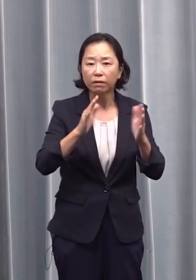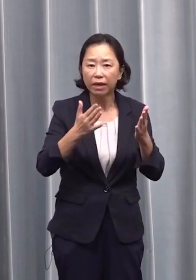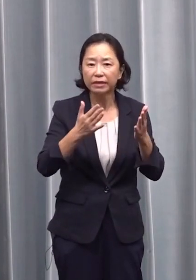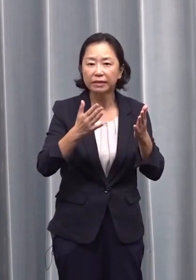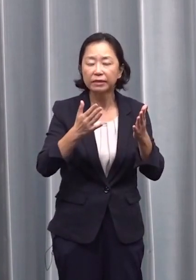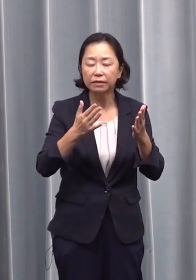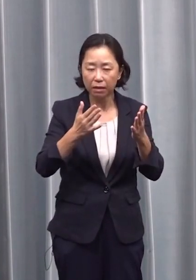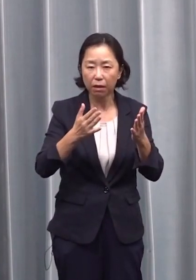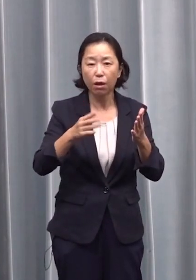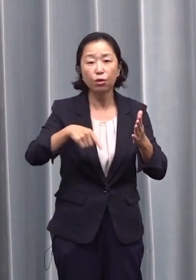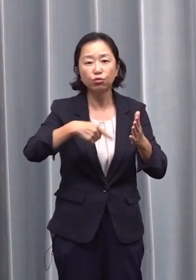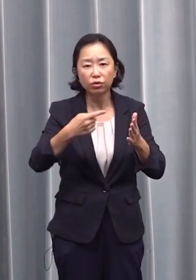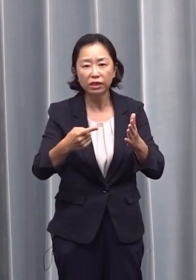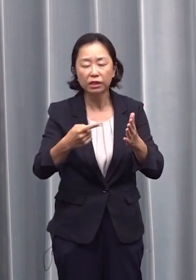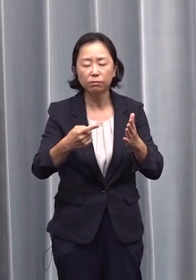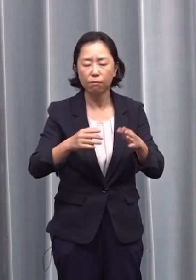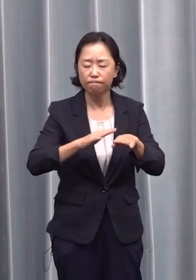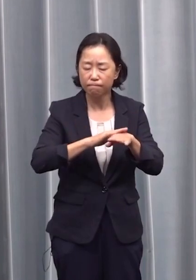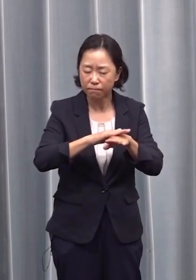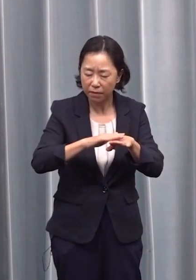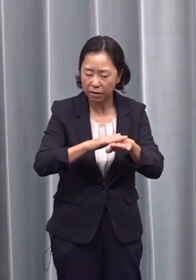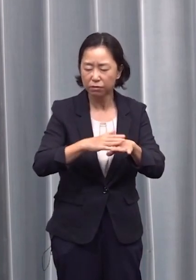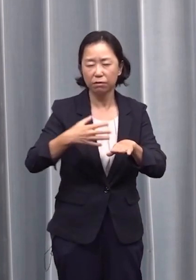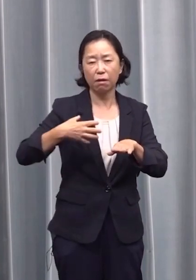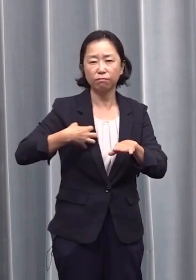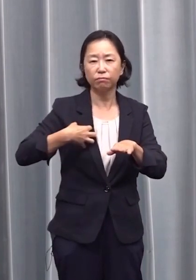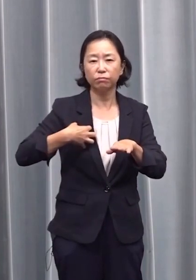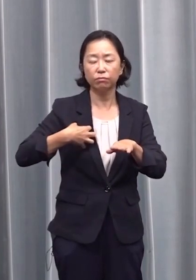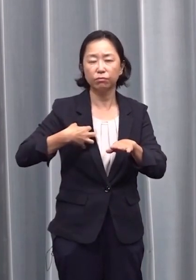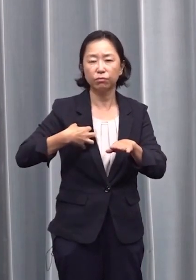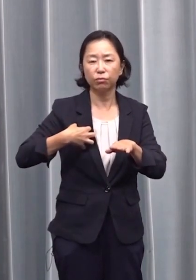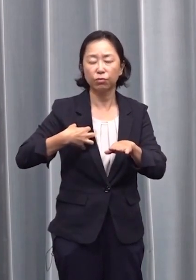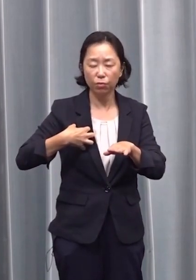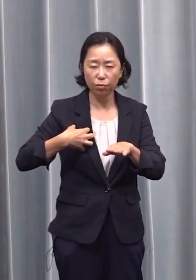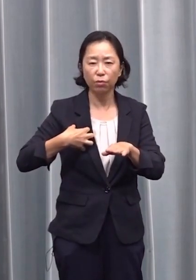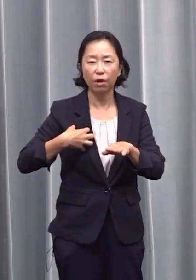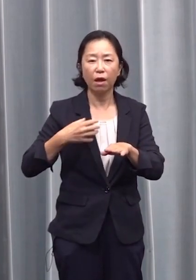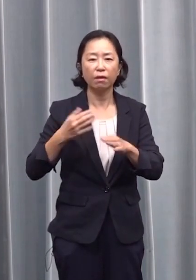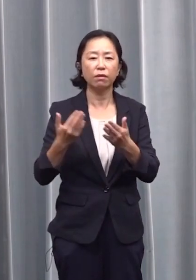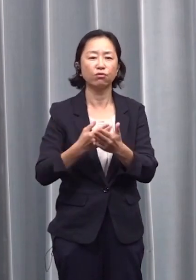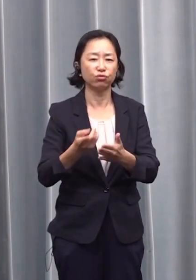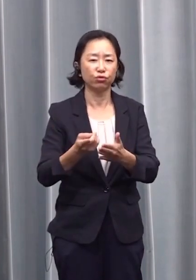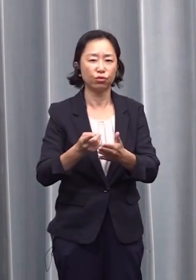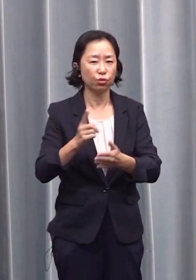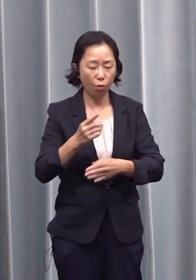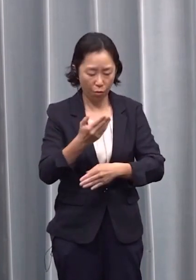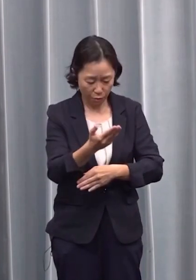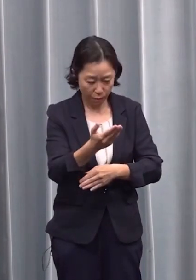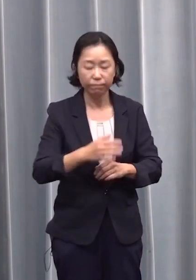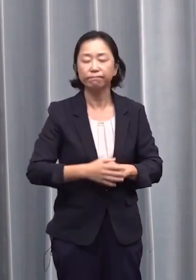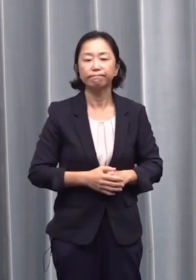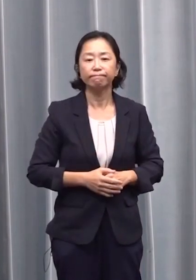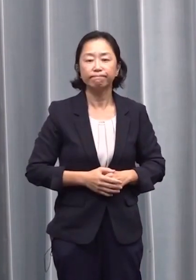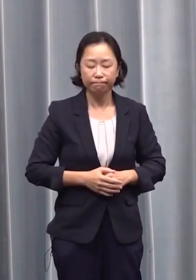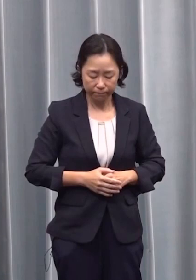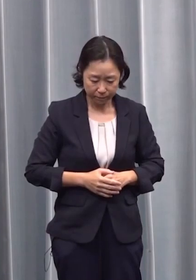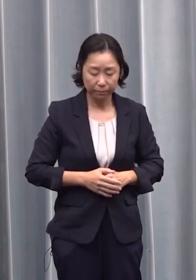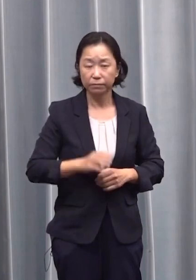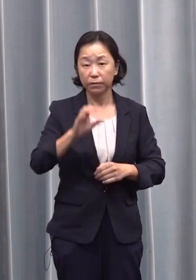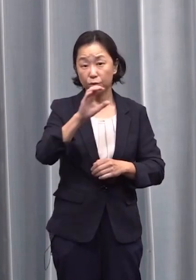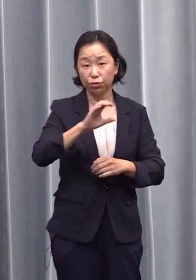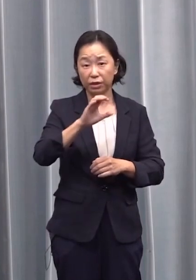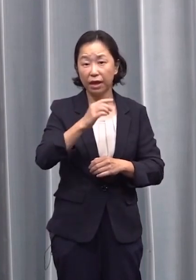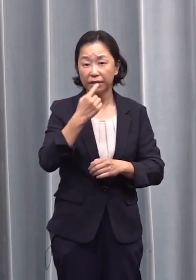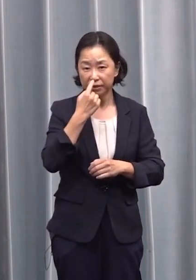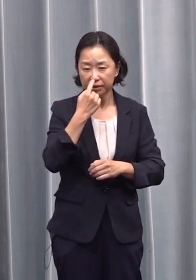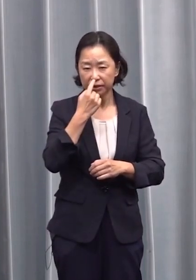だけでなく自民党としても良しとしているという、こういう理解でいいんでしょうかね。 繰り返しになりますが、党の人事